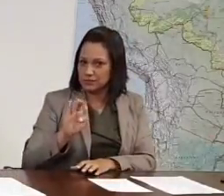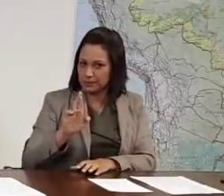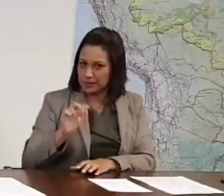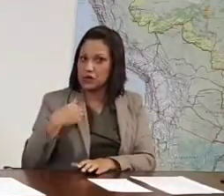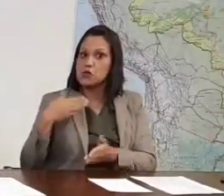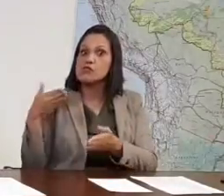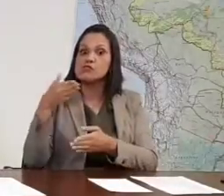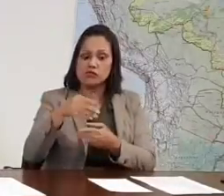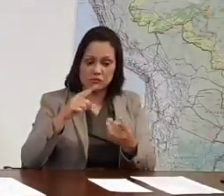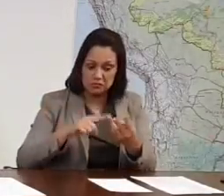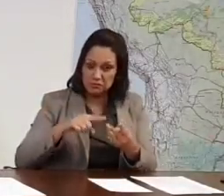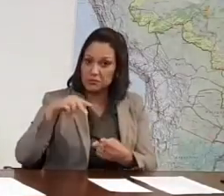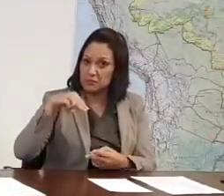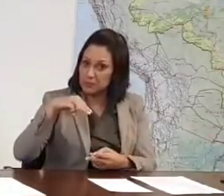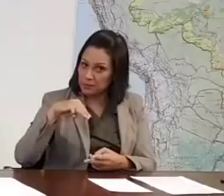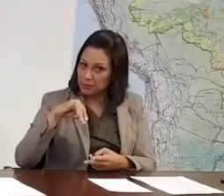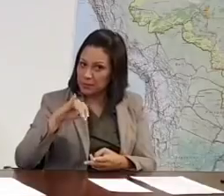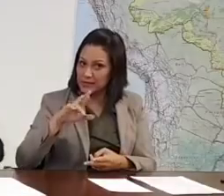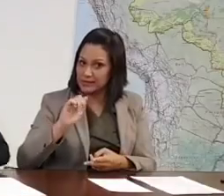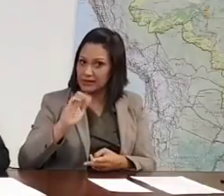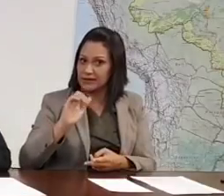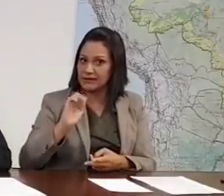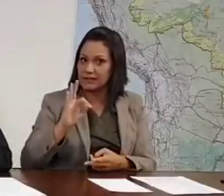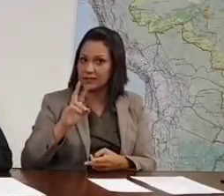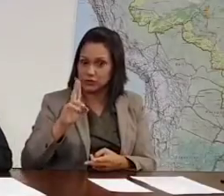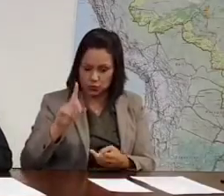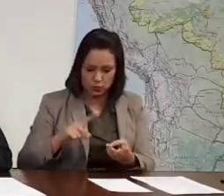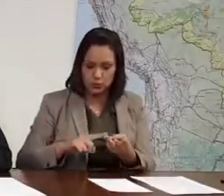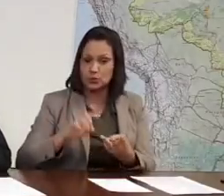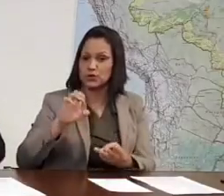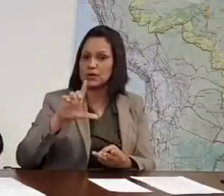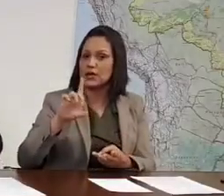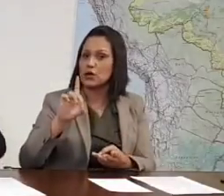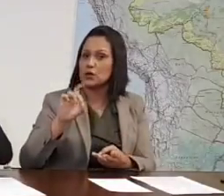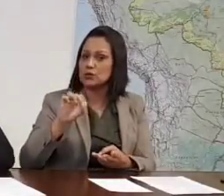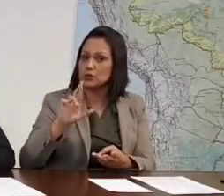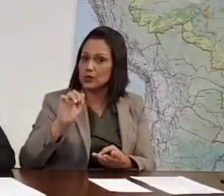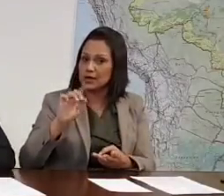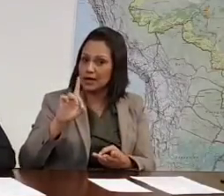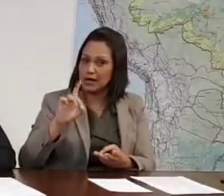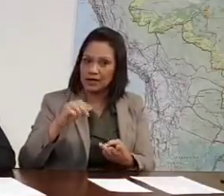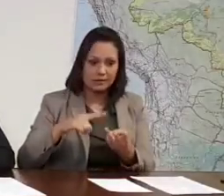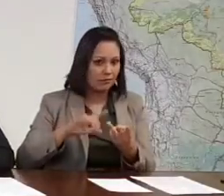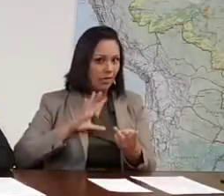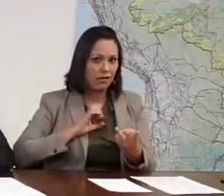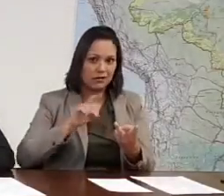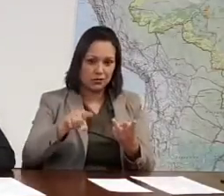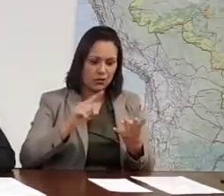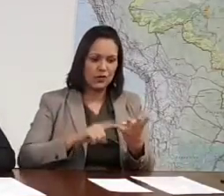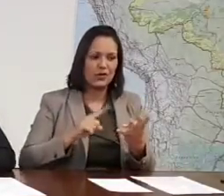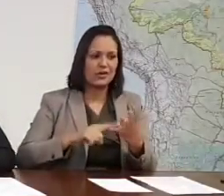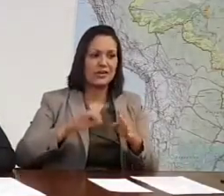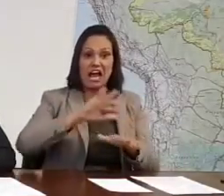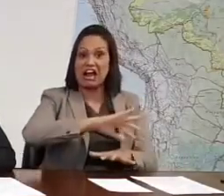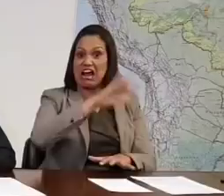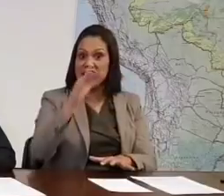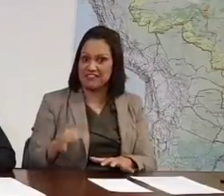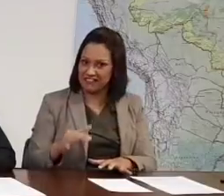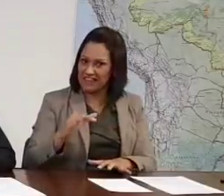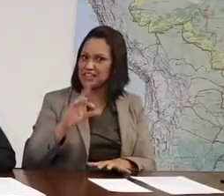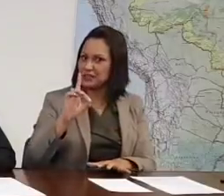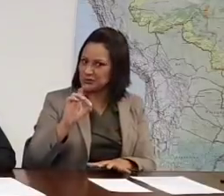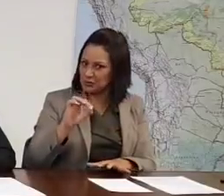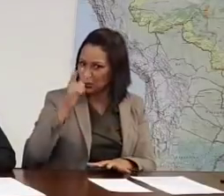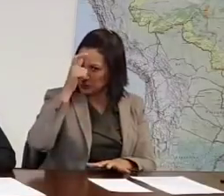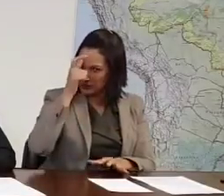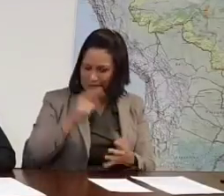em Miracatu. Eldorado. Eldorado, tivemos na Caverna do Diabo. Minha terra, para não ter dúvida. E mais à direita, o Lincoln Lisone, nosso chefe da